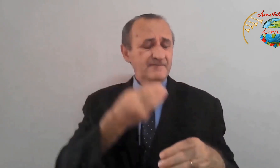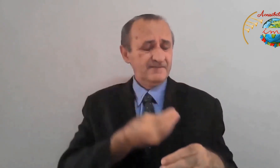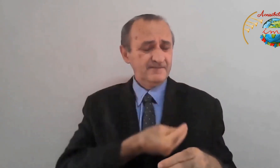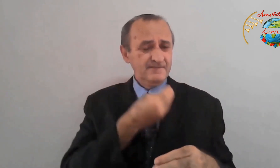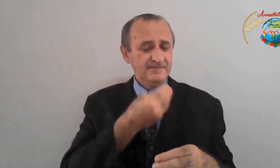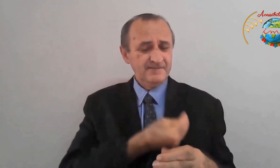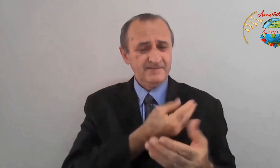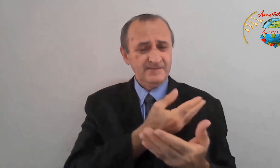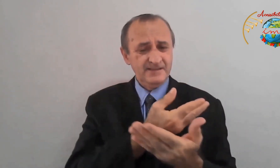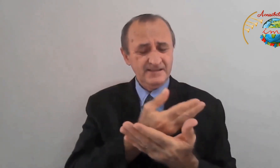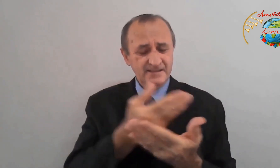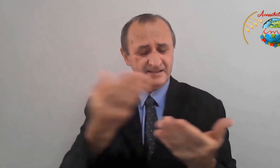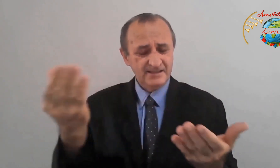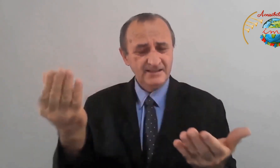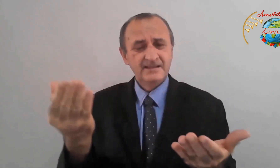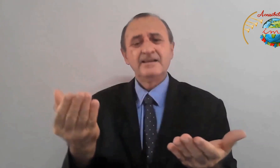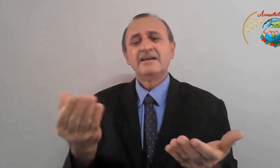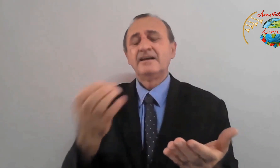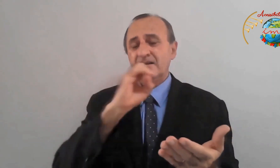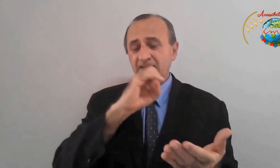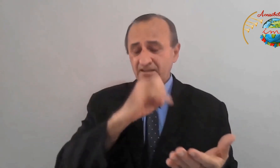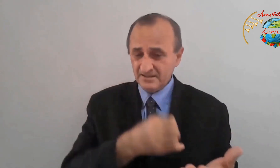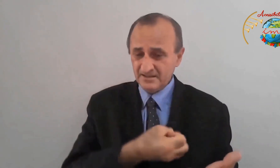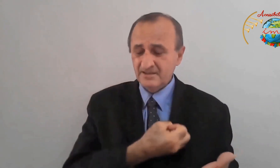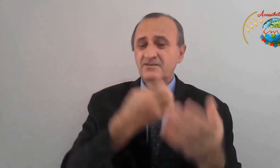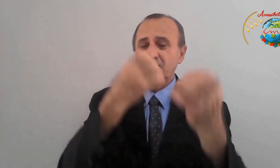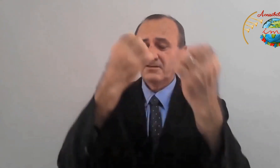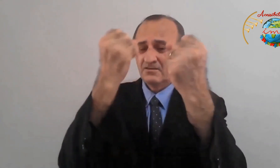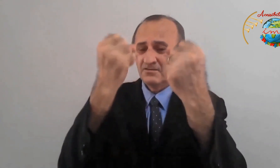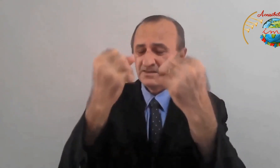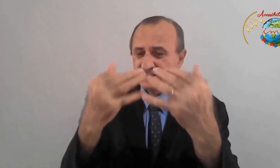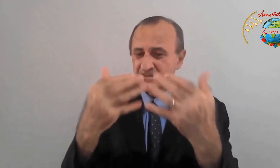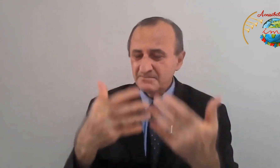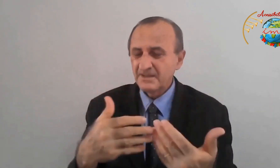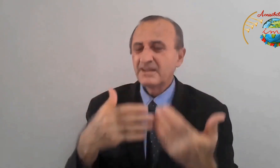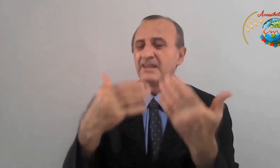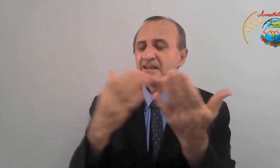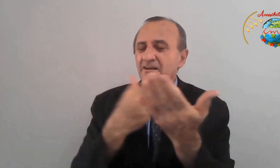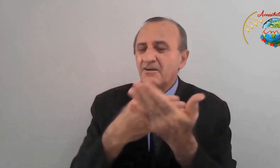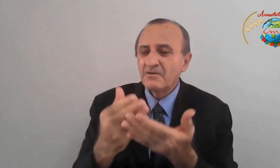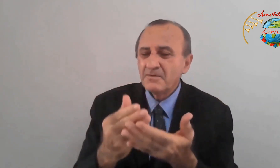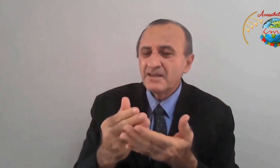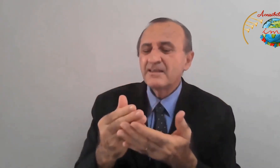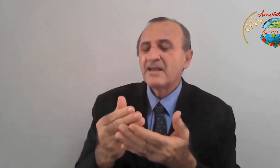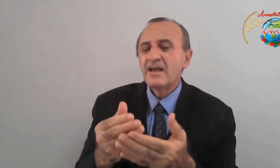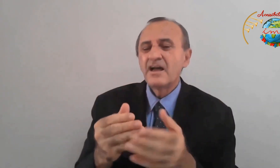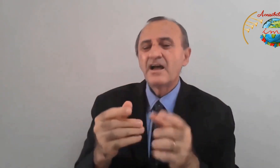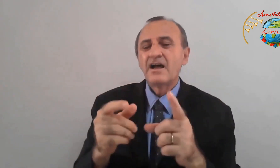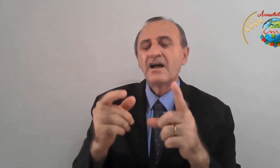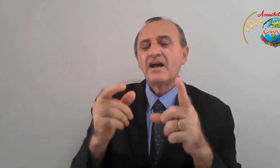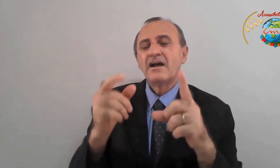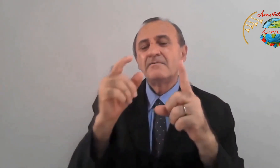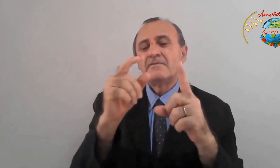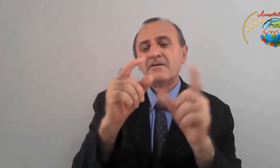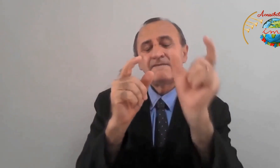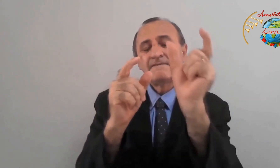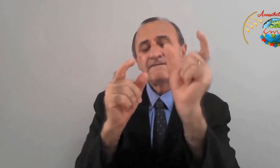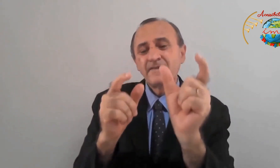ele ressuscitou, está vivo. Então João explica sobre isso. É bom começar por João. É